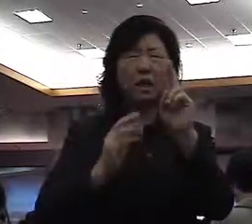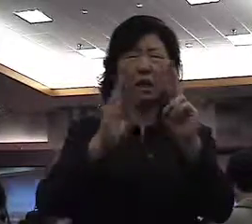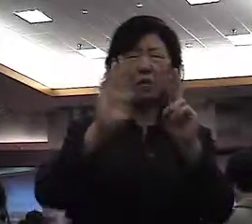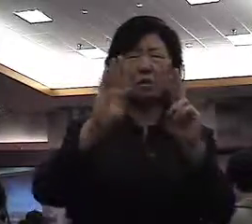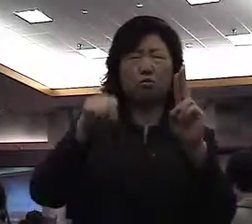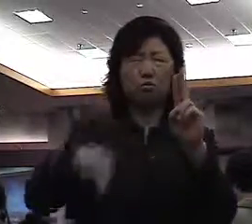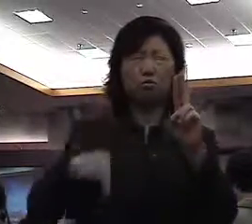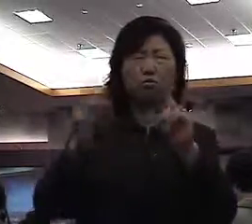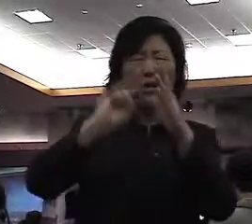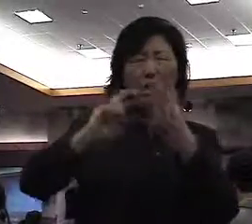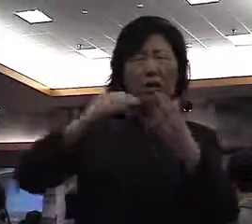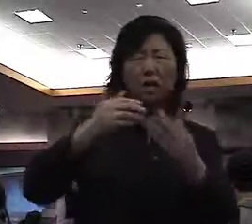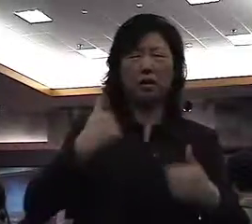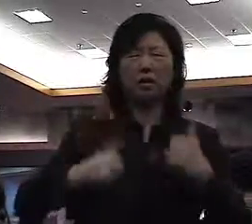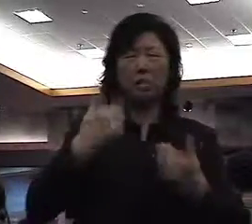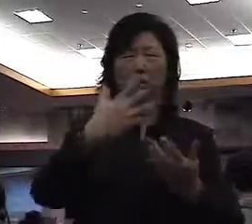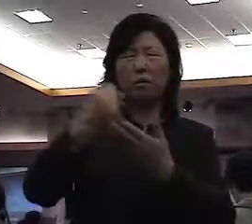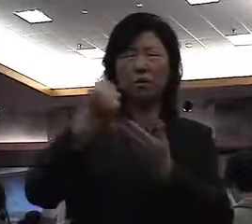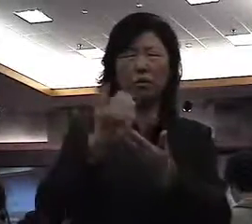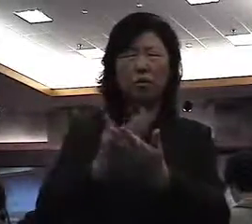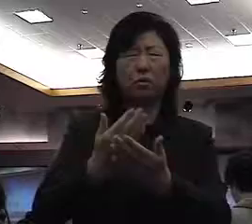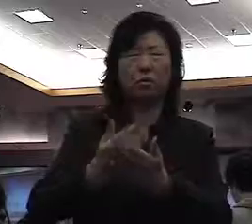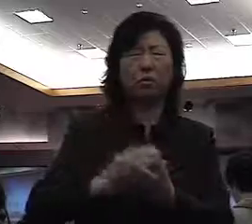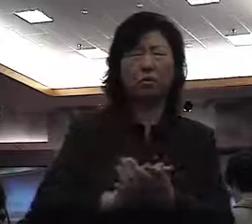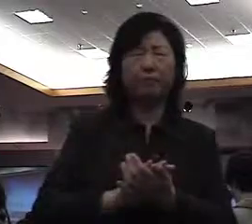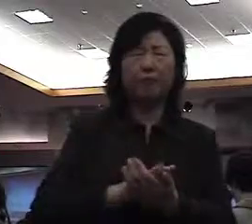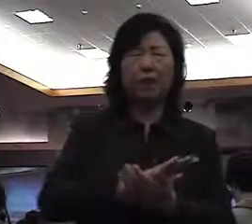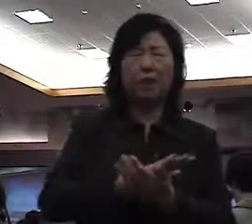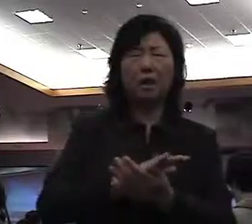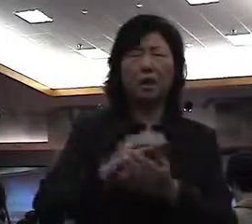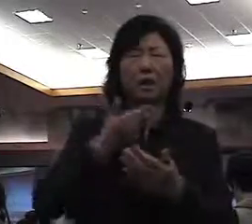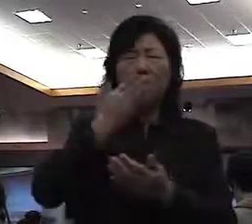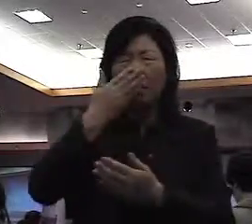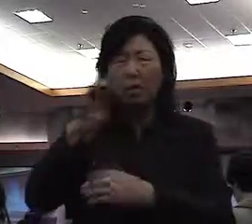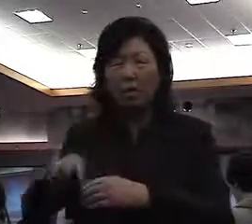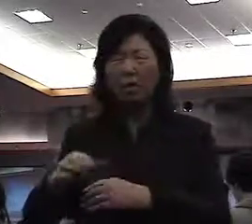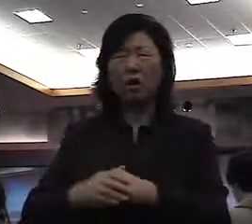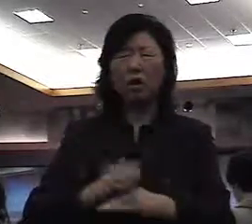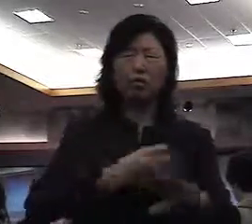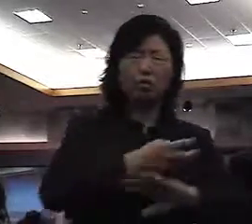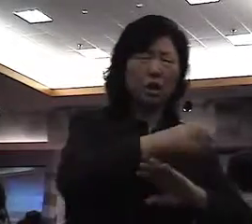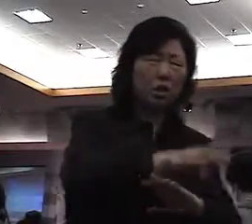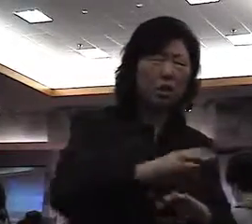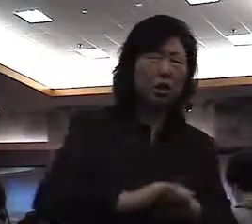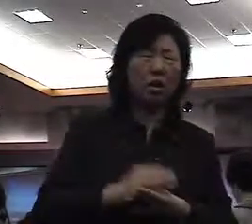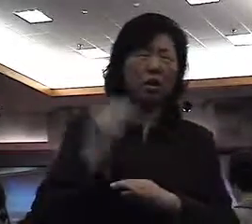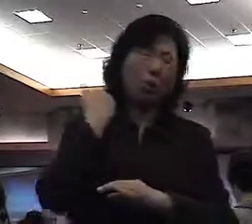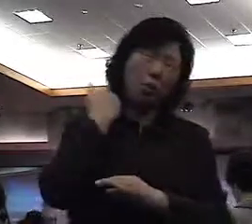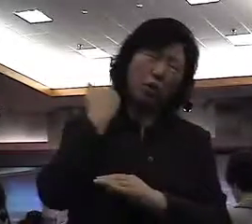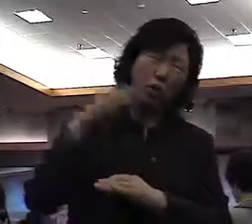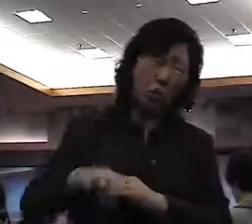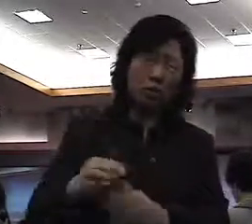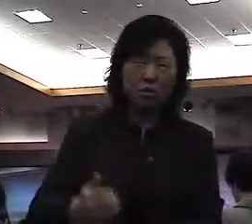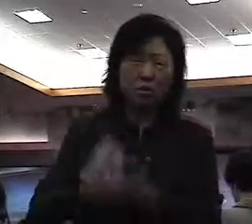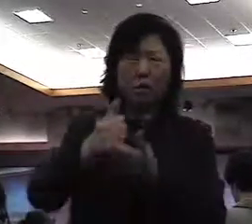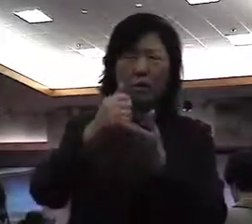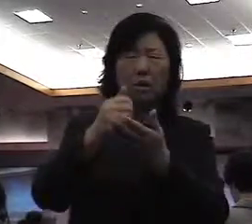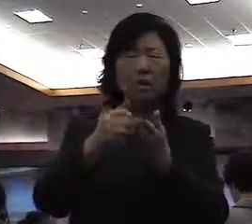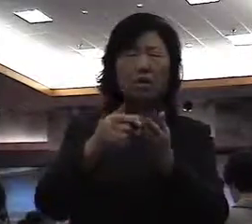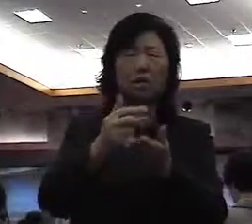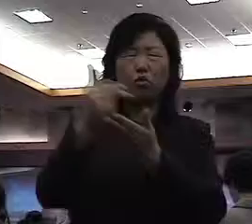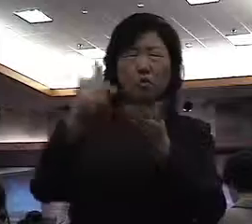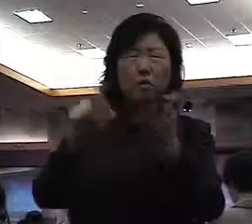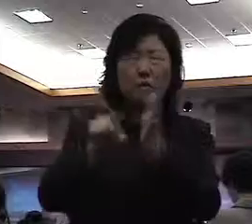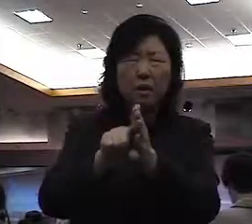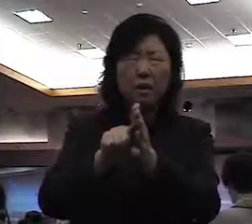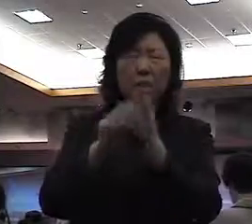찬양대 찬양을 기쁨으로 받아 주시옵소서. 주방과 주차장과 보이지 않는 곳에서 섬기시는 주의